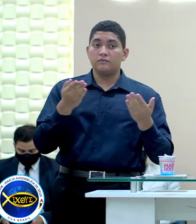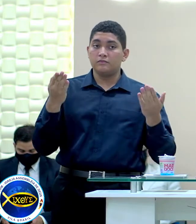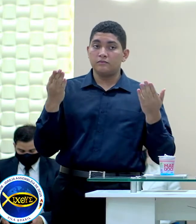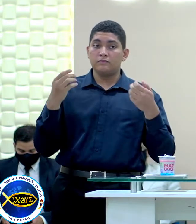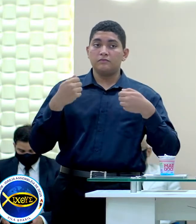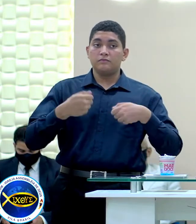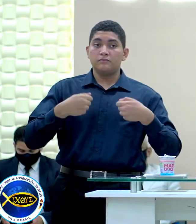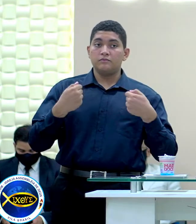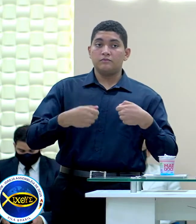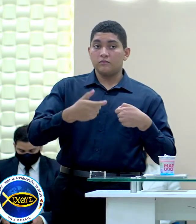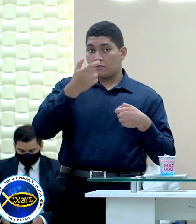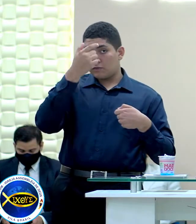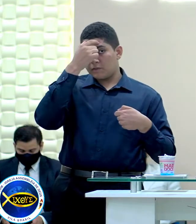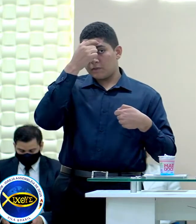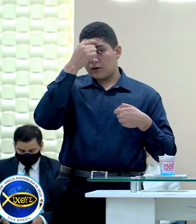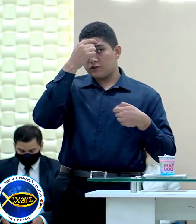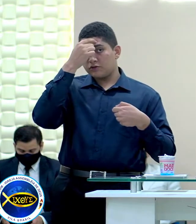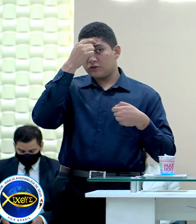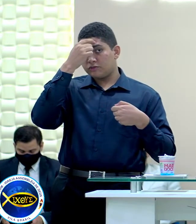a mente